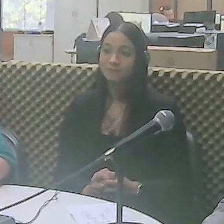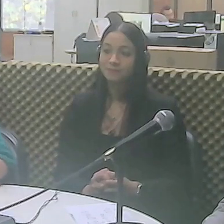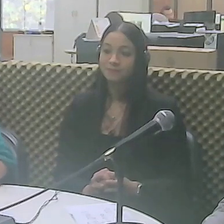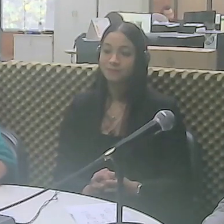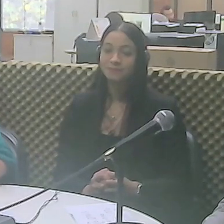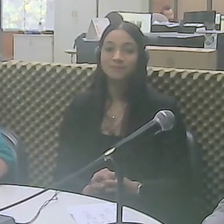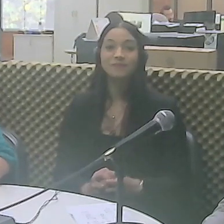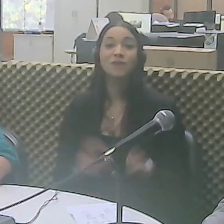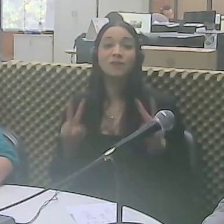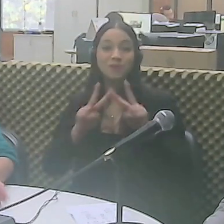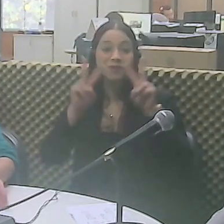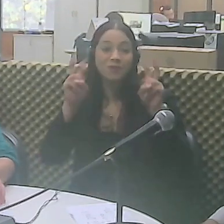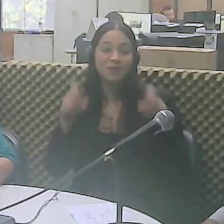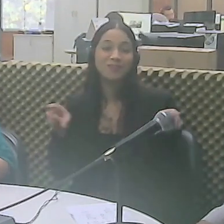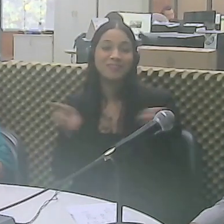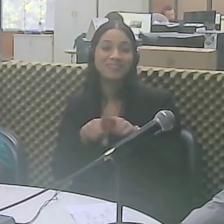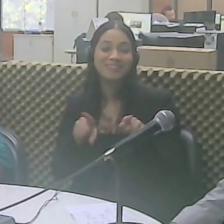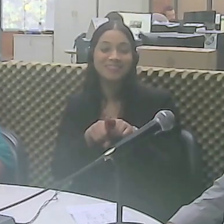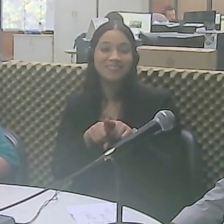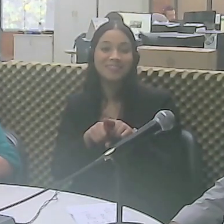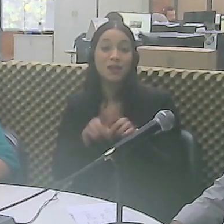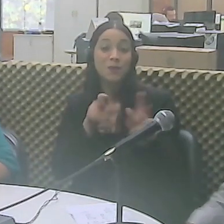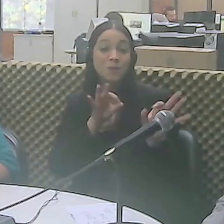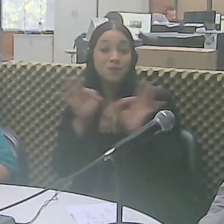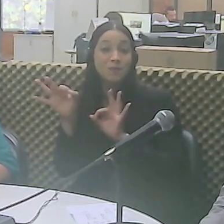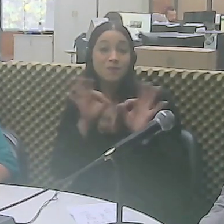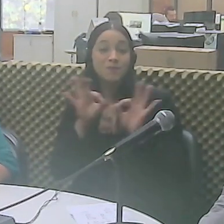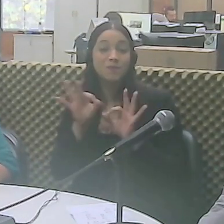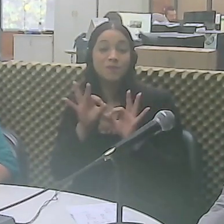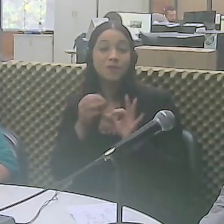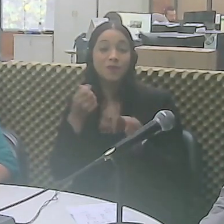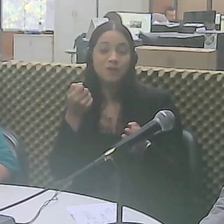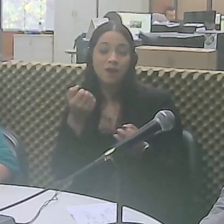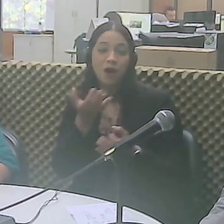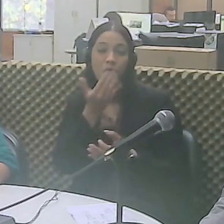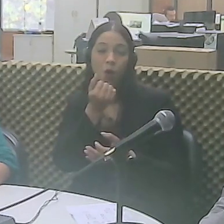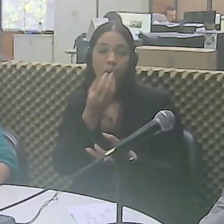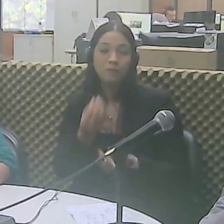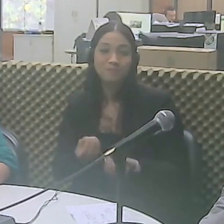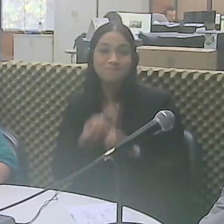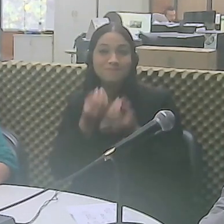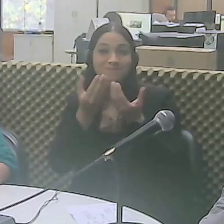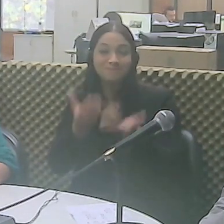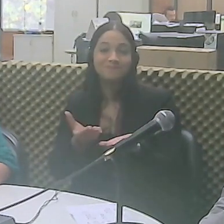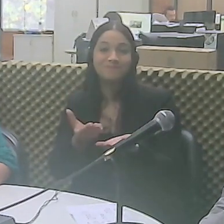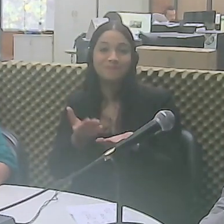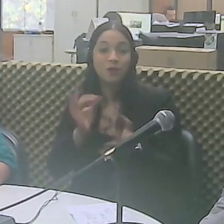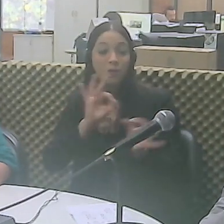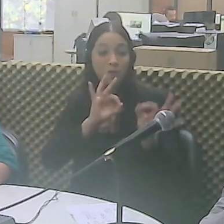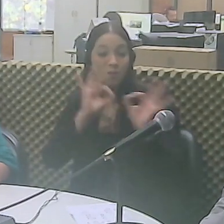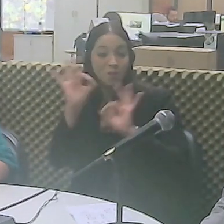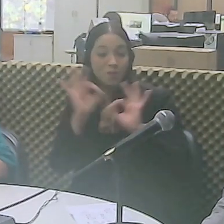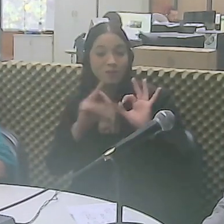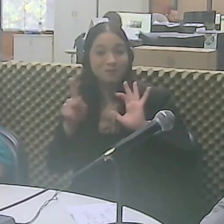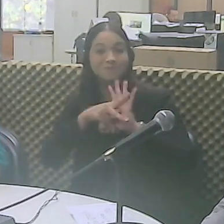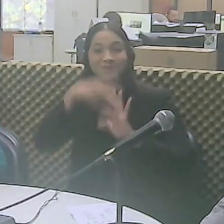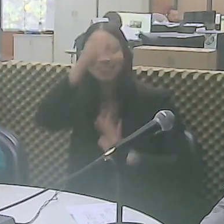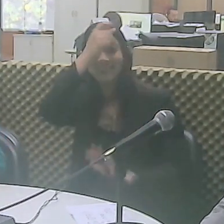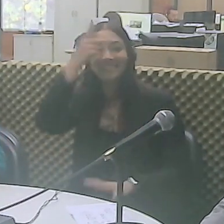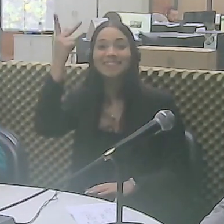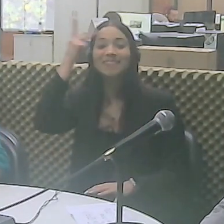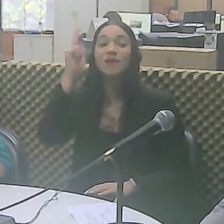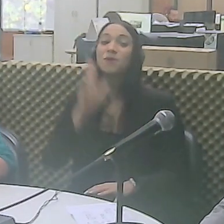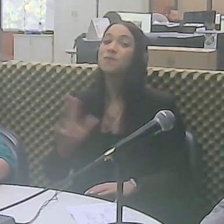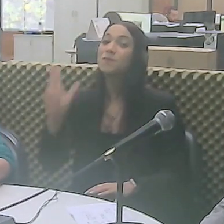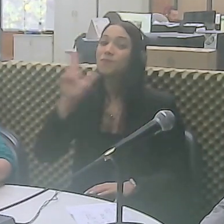E vamos falar um pouco também sobre o programa de aquisição de alimentos, um projeto que a Prefeitura de